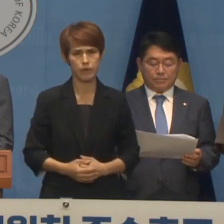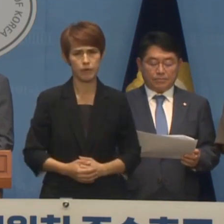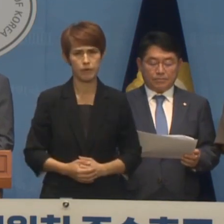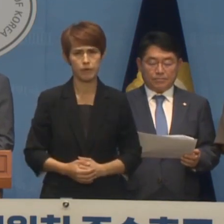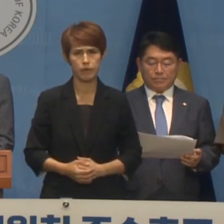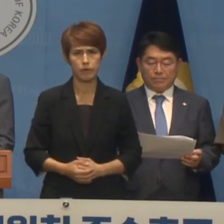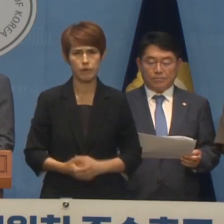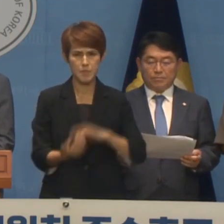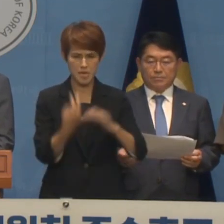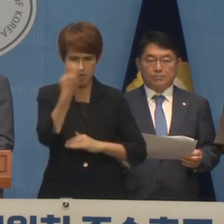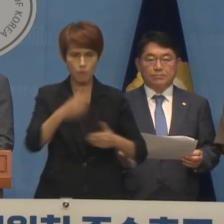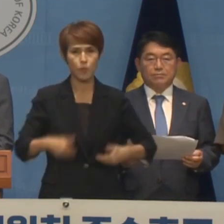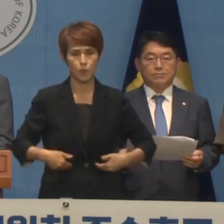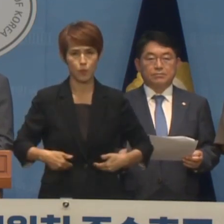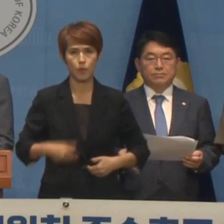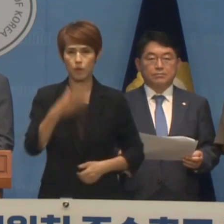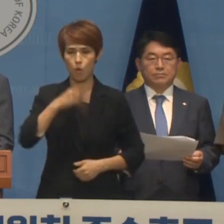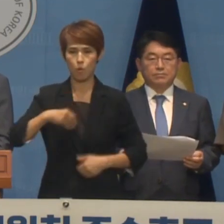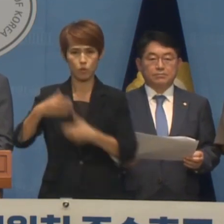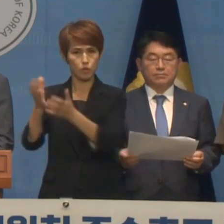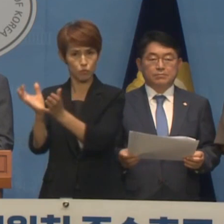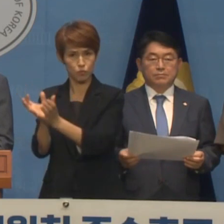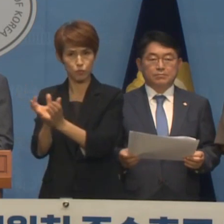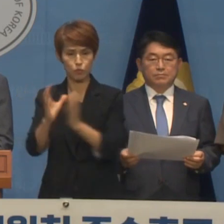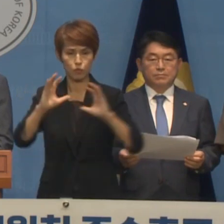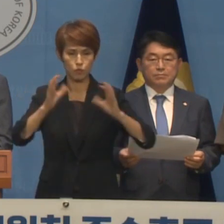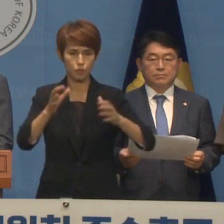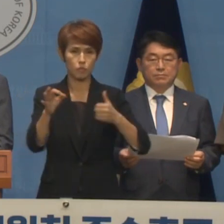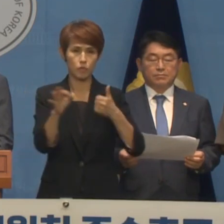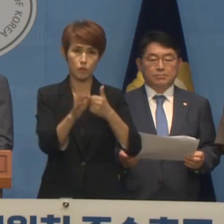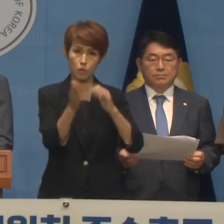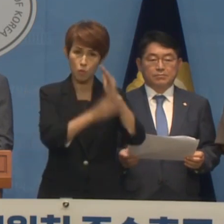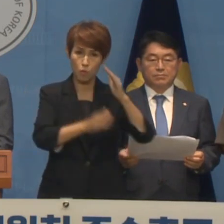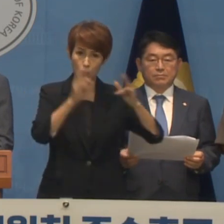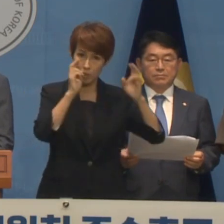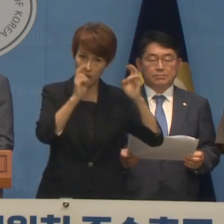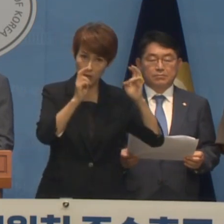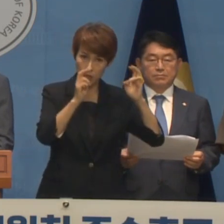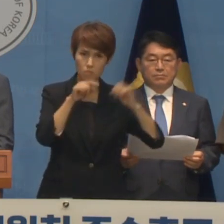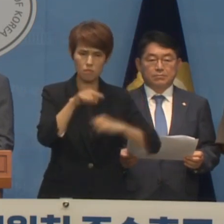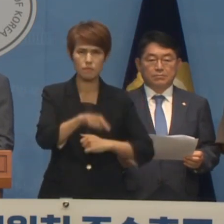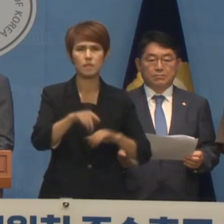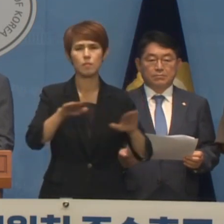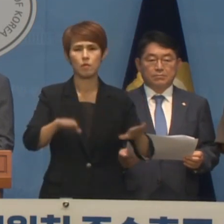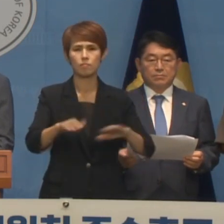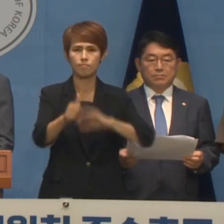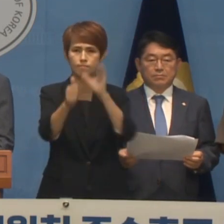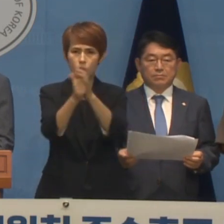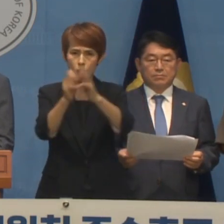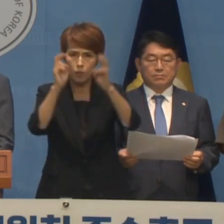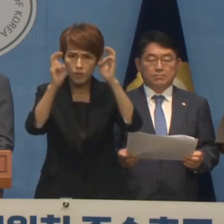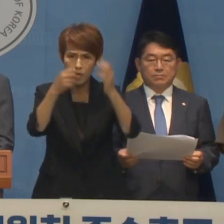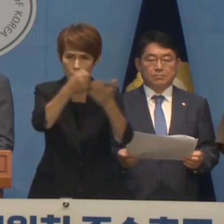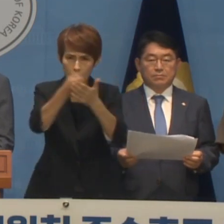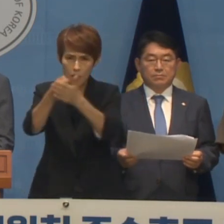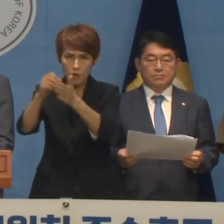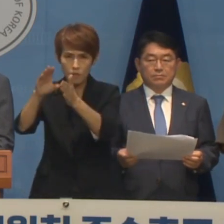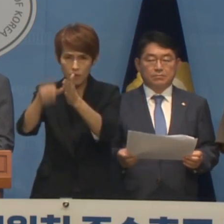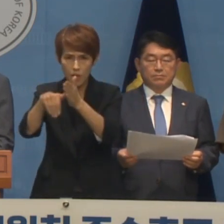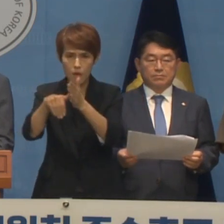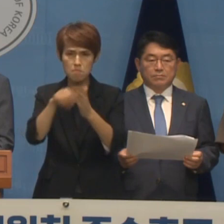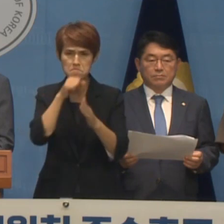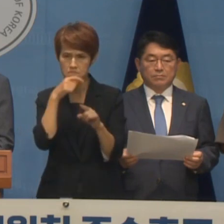것입니다. 보건복지부와 국민연금공단, 기금운용본부는 당장이라도 이번 위탁운용사 선정 관련